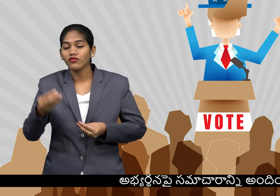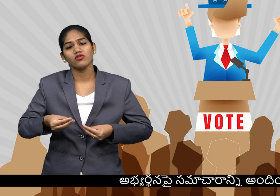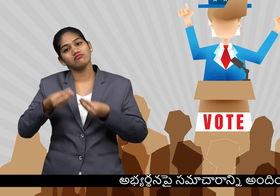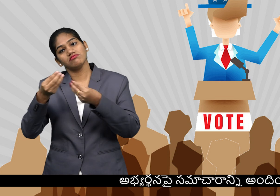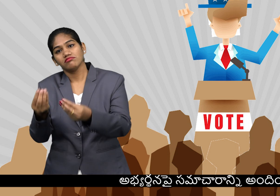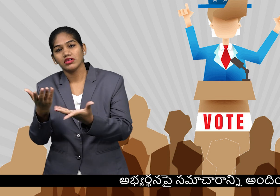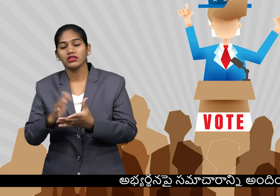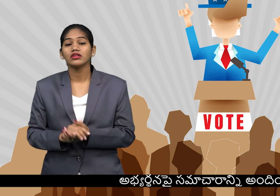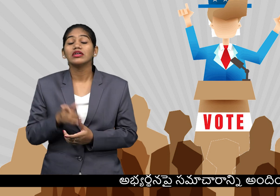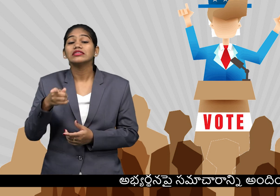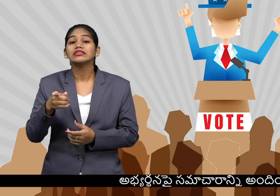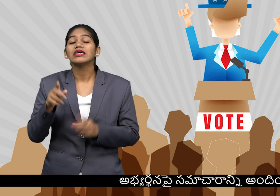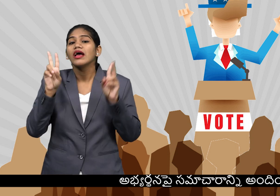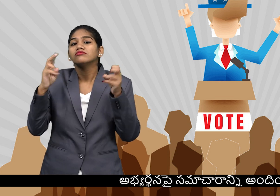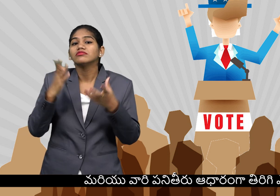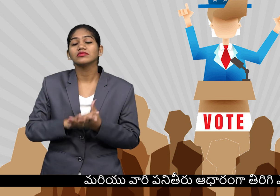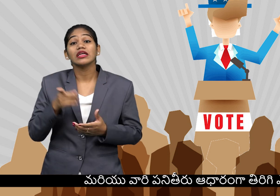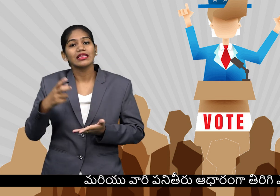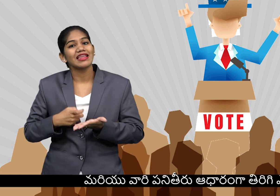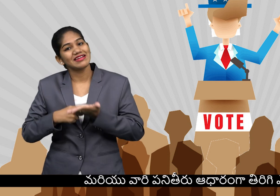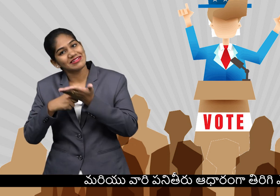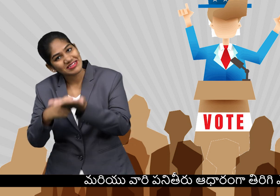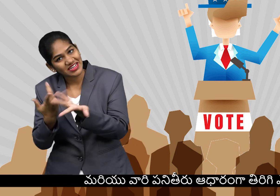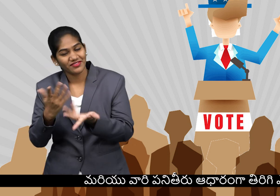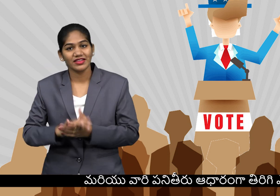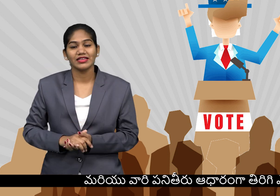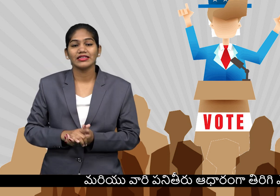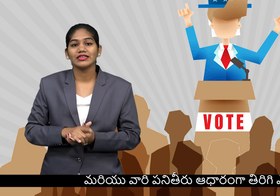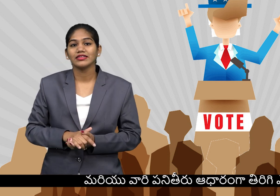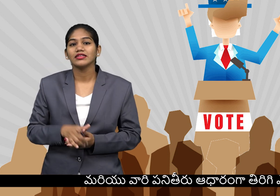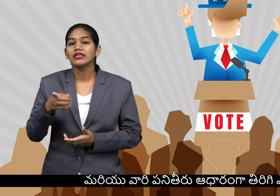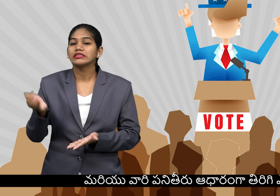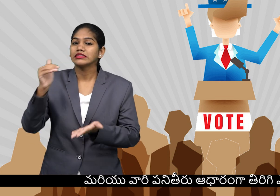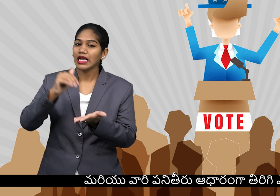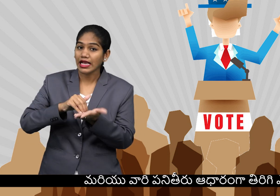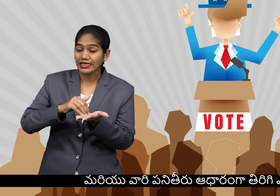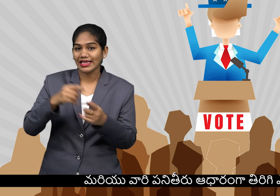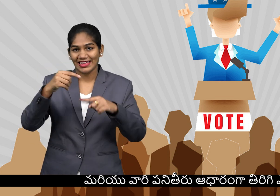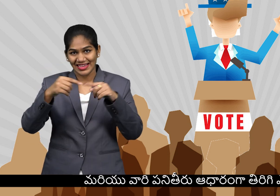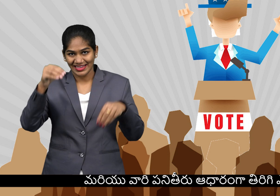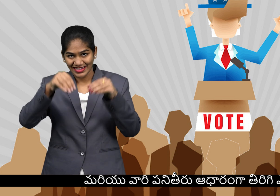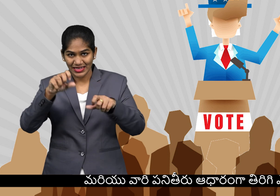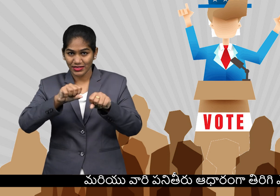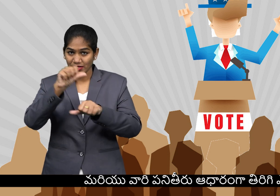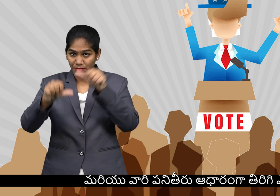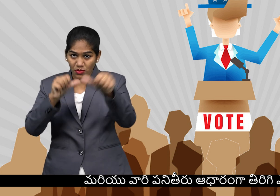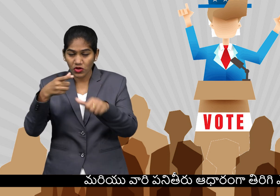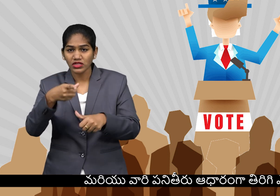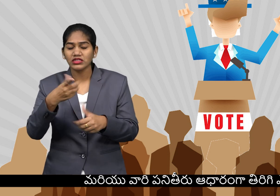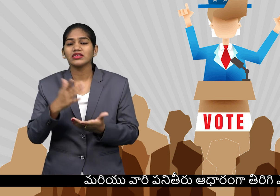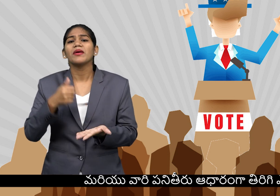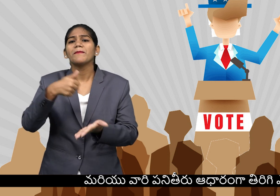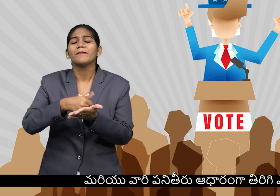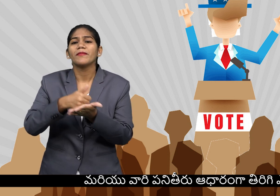అభ్యర్థనపై సమాచారాన్ని అందించడం మరియు వారి పనితీరు ఆధారంగా తిరిగి ఎన్నిక కోరడం.